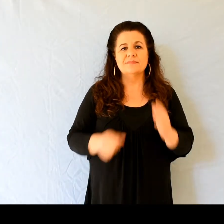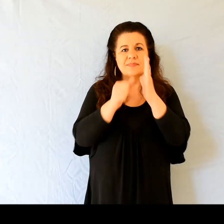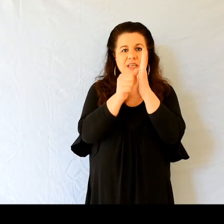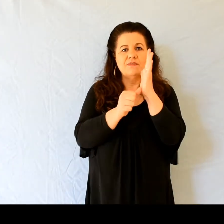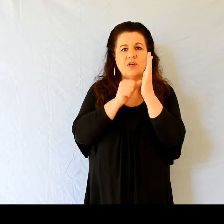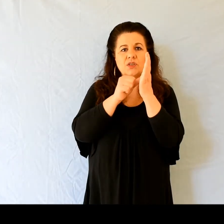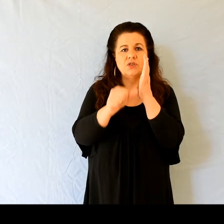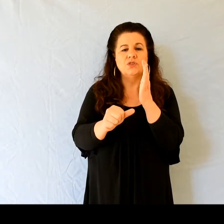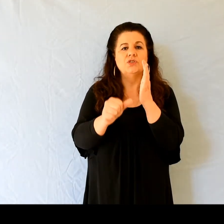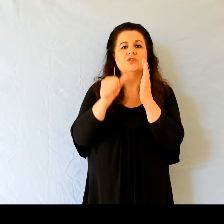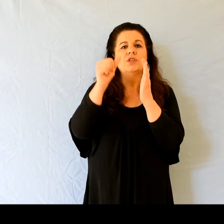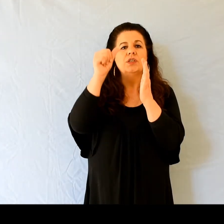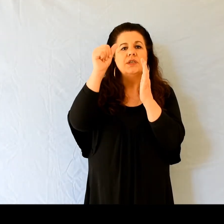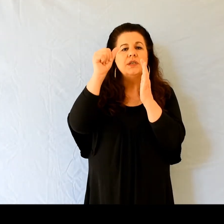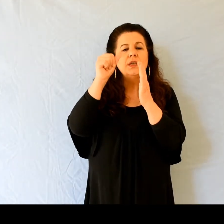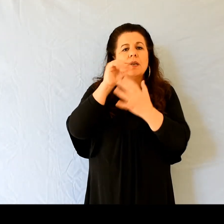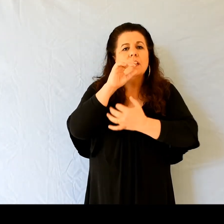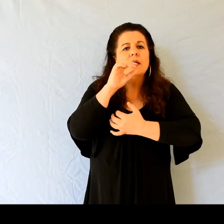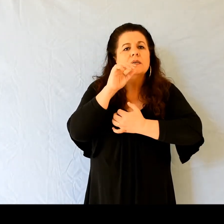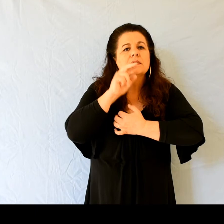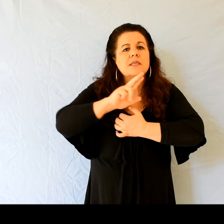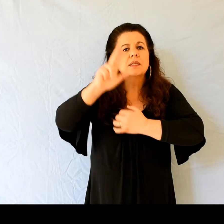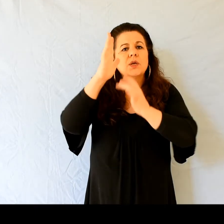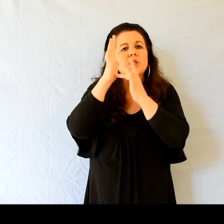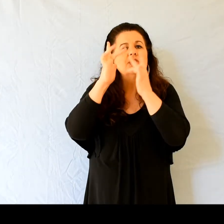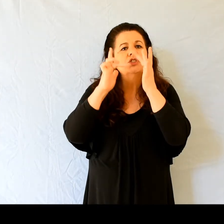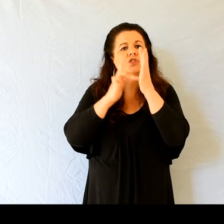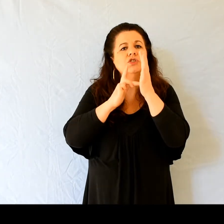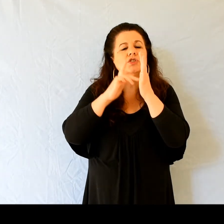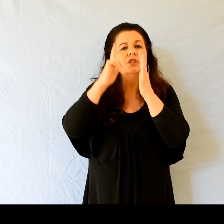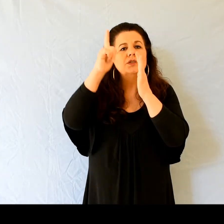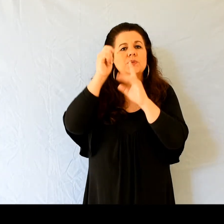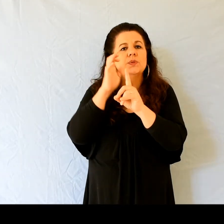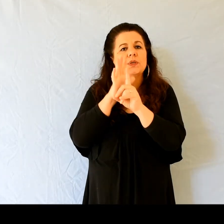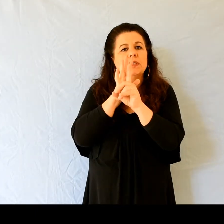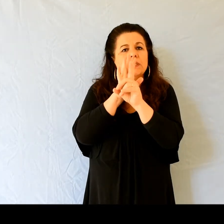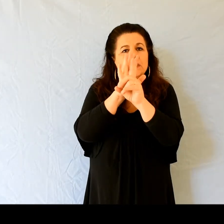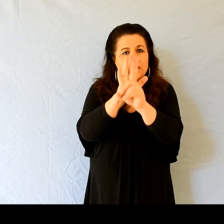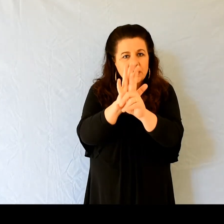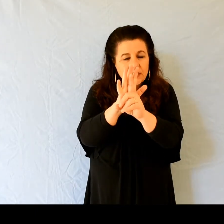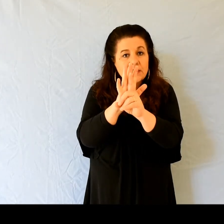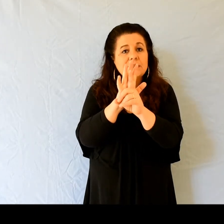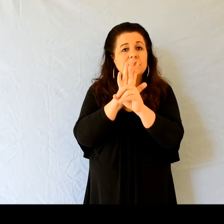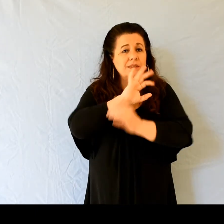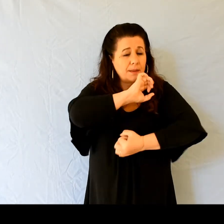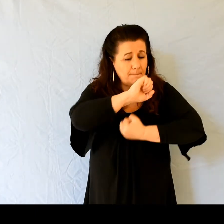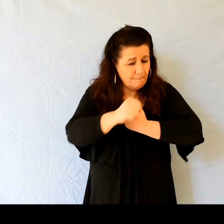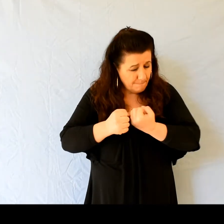Évangile de la Passion de notre Seigneur Jésus-Christ, selon saint Marc.